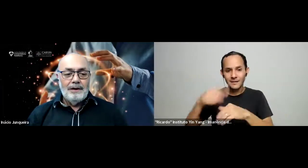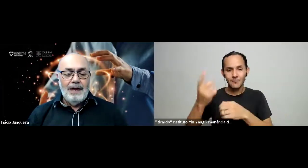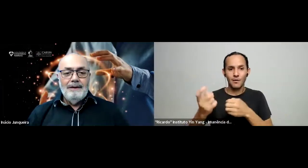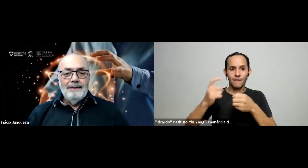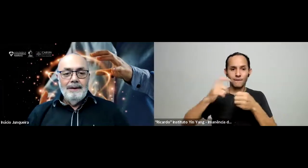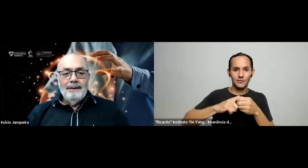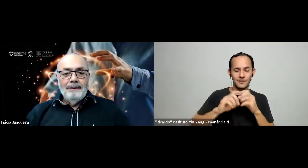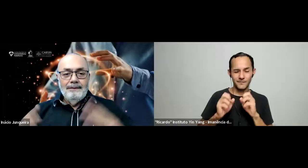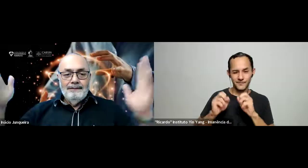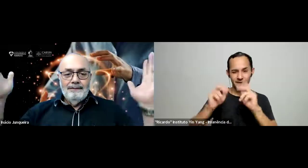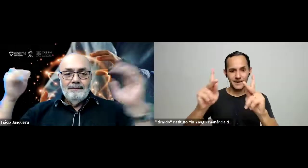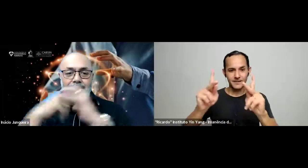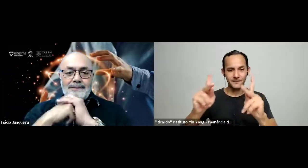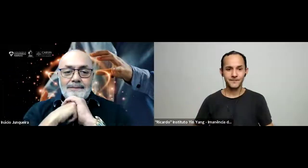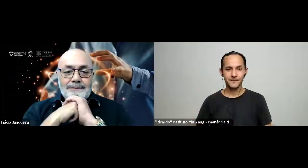para mim, ok?